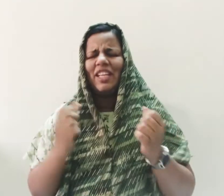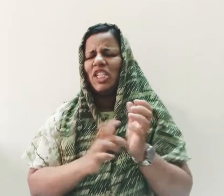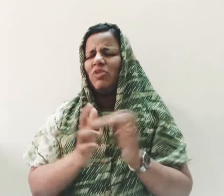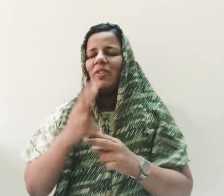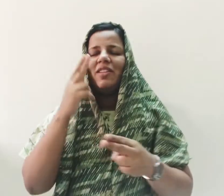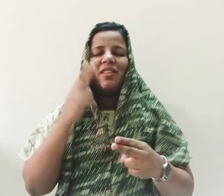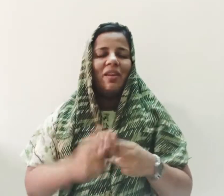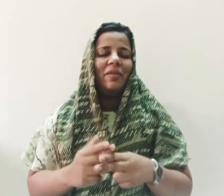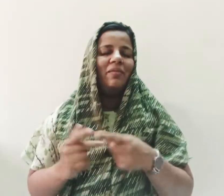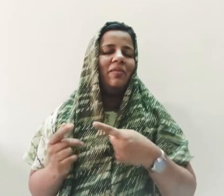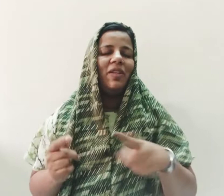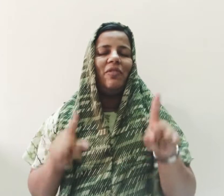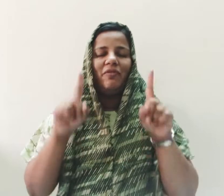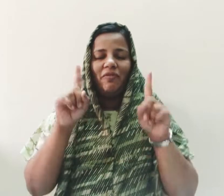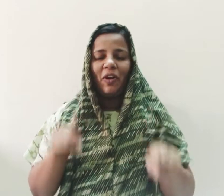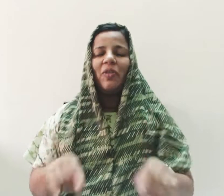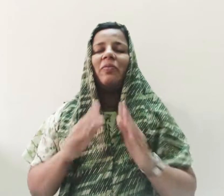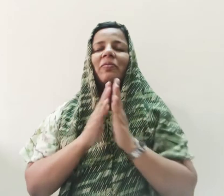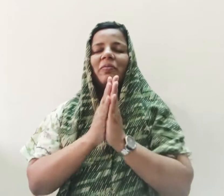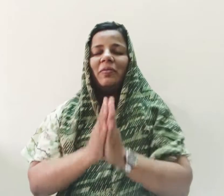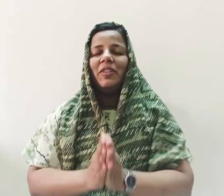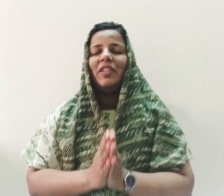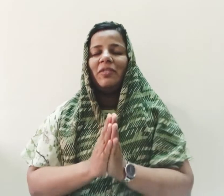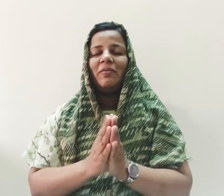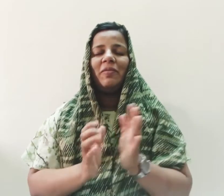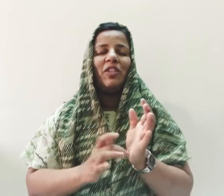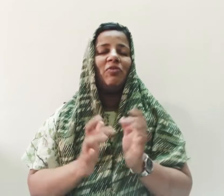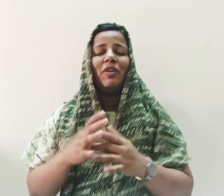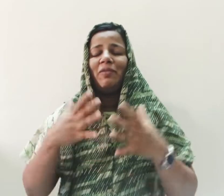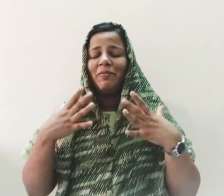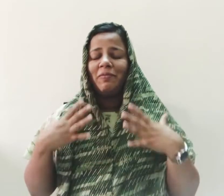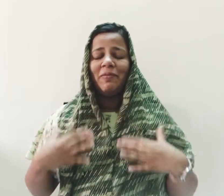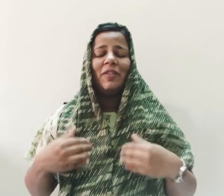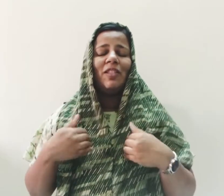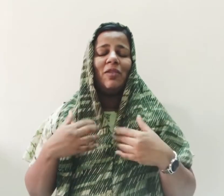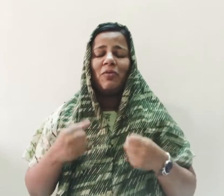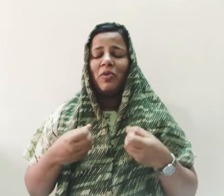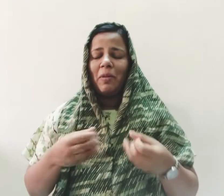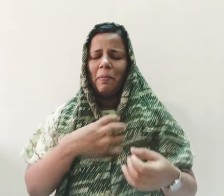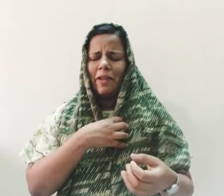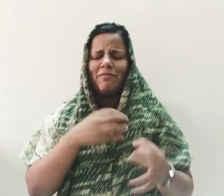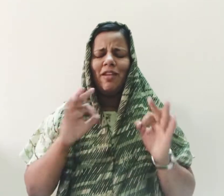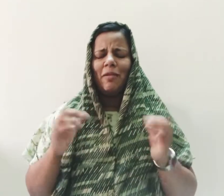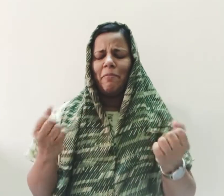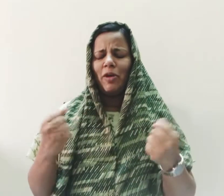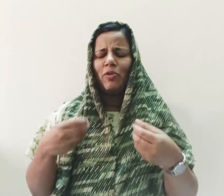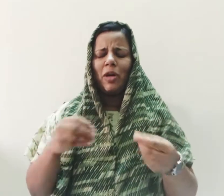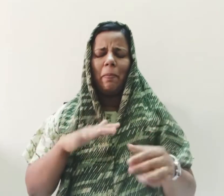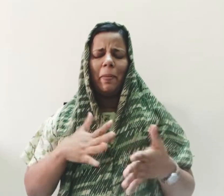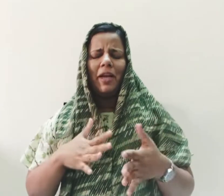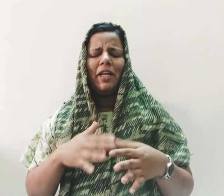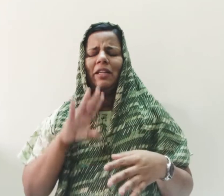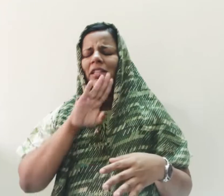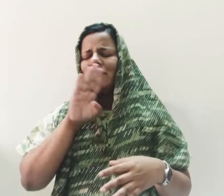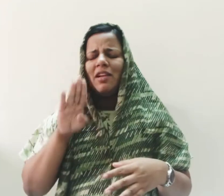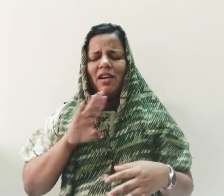യേശു ക്രിസ്തുവിൻ്റെ നാമത്തിൽ വിട്ടുപോകാൻ കൽപ്പിക്കുന്നു. പൂർണ്ണ ആരോഗ്യം കൊടുത്താട്ടെ, മാനസികമായി ബലപ്പെടുത്തിയാട്ടെ. എല്ലാ ഭയങ്ങളും നിരാശകളും